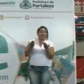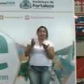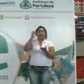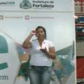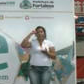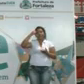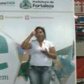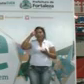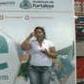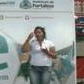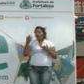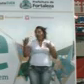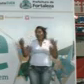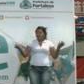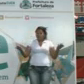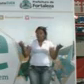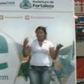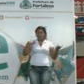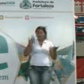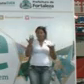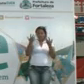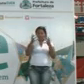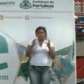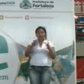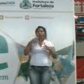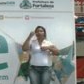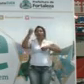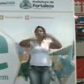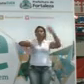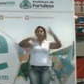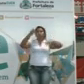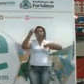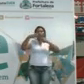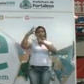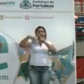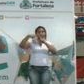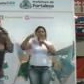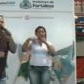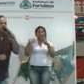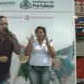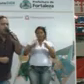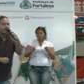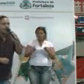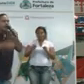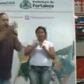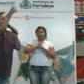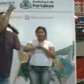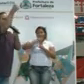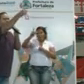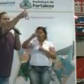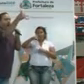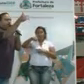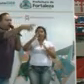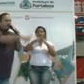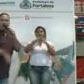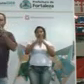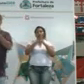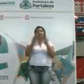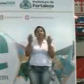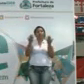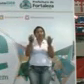então, ninguém escuta mais as palestras dele, e só vem preconceito, e ele é expulso de casa. Agora está pobre